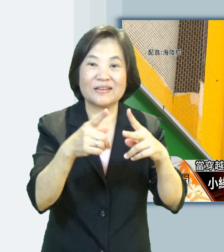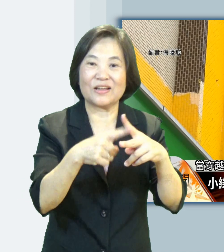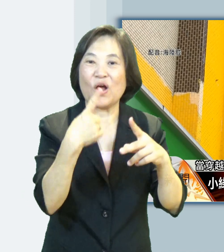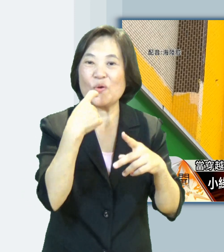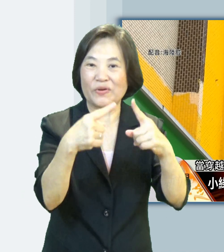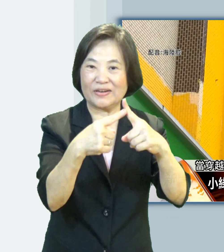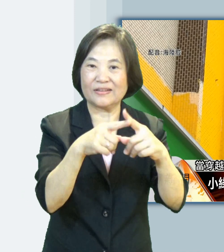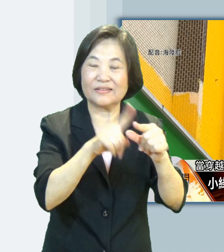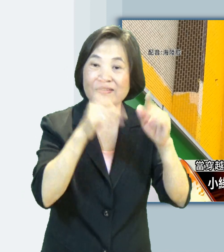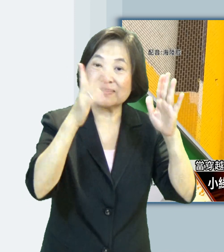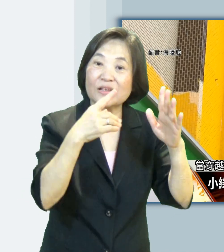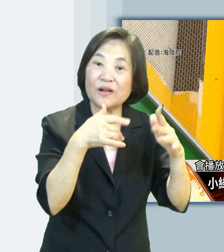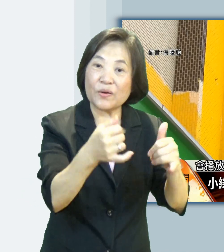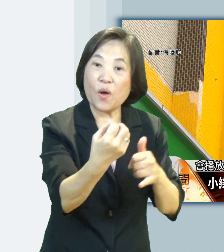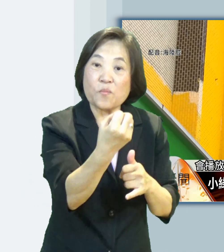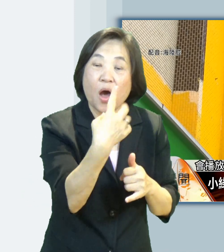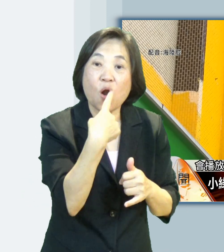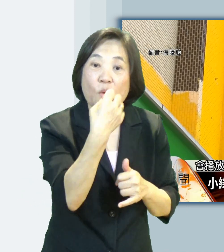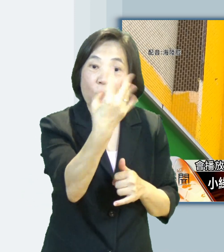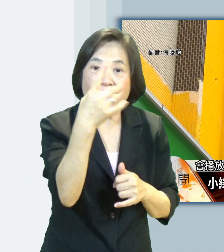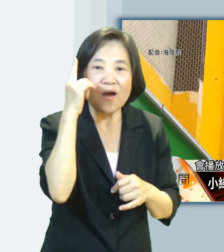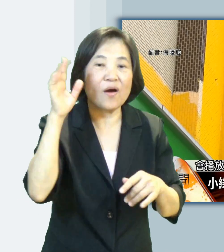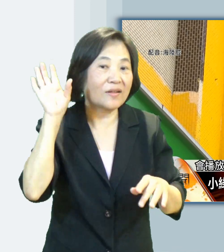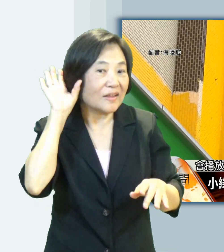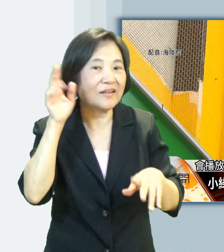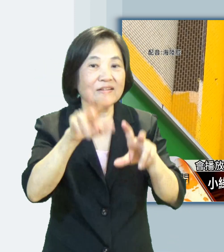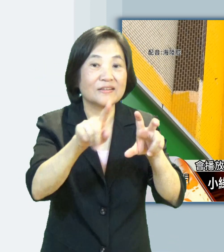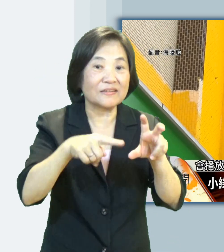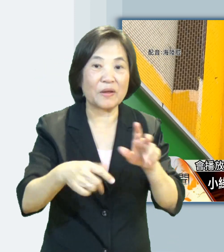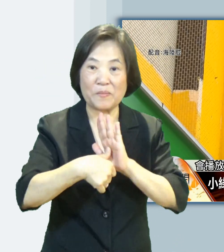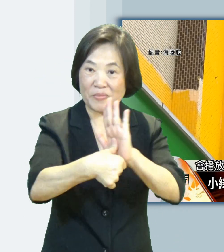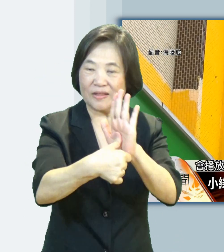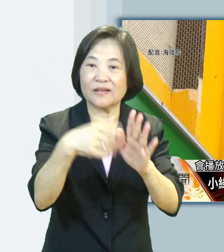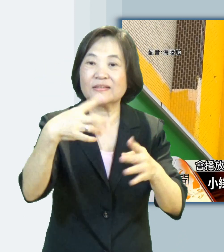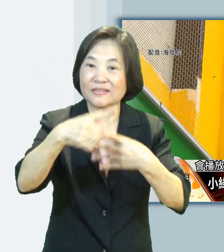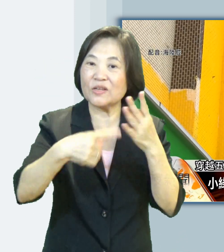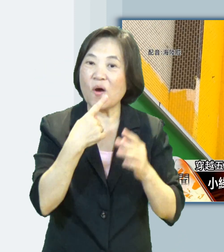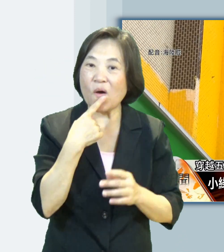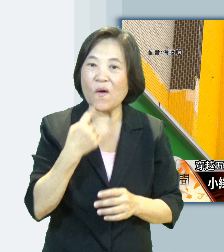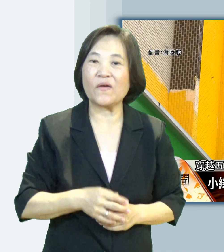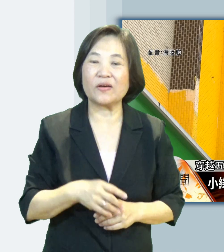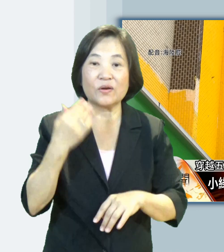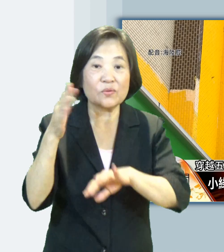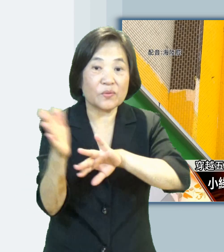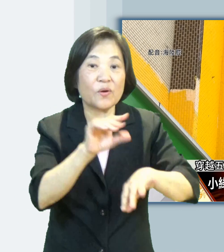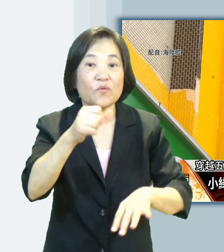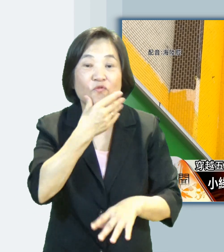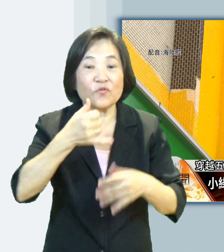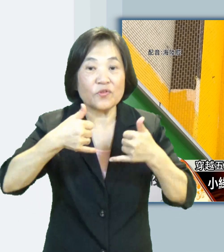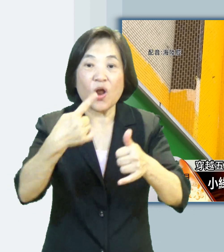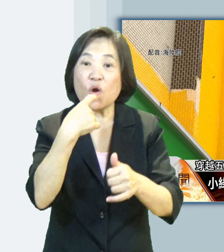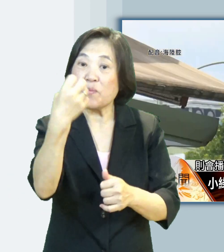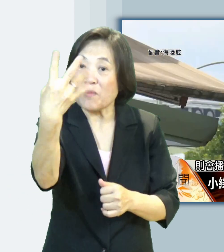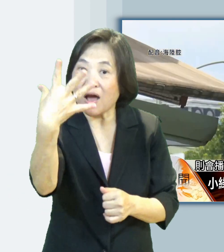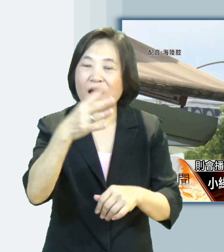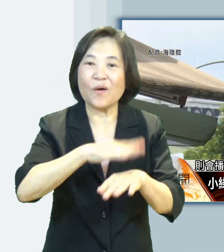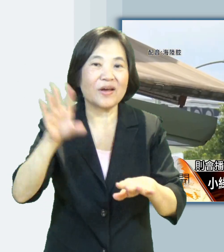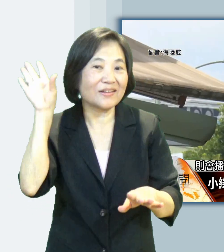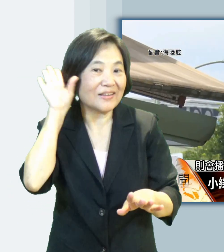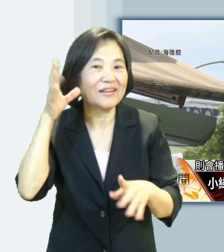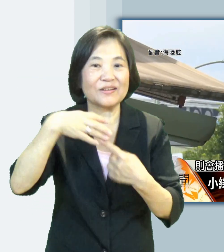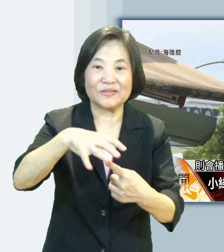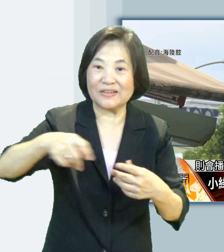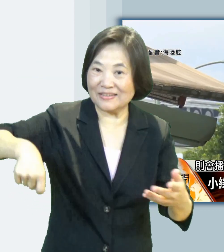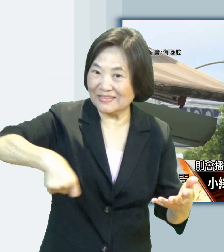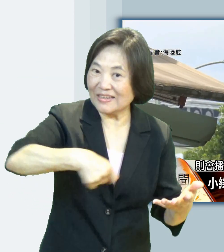中正路出墙顶的世界为奉送。田宇轩的经典歌曲《四季风》，韩国五福街出枪灯的时节为奉送钟少